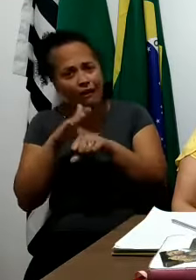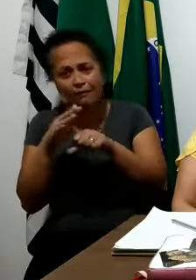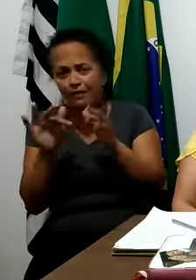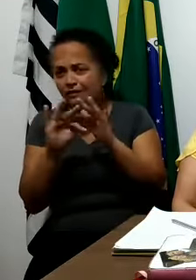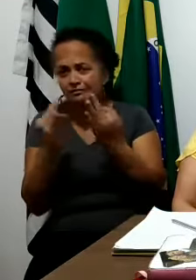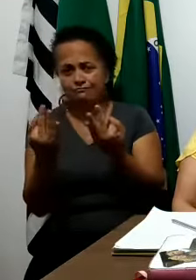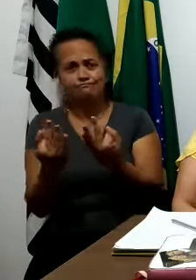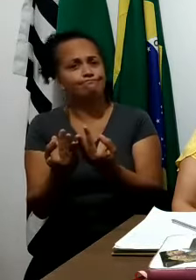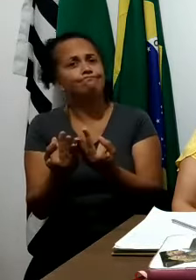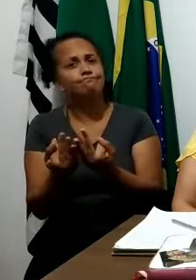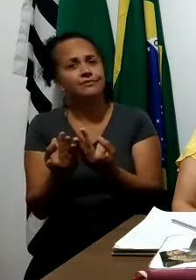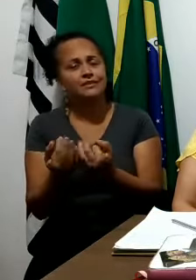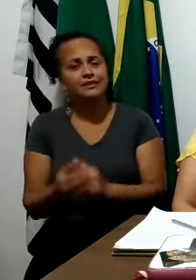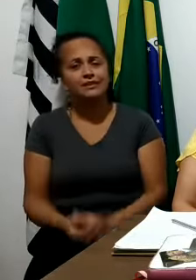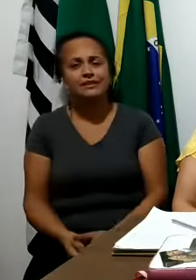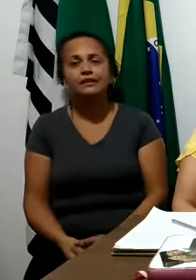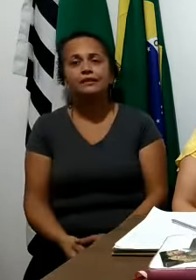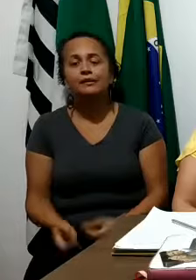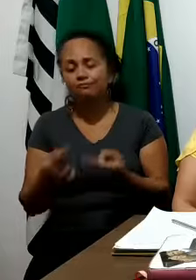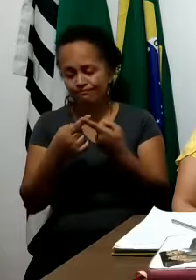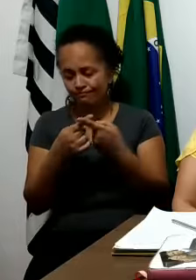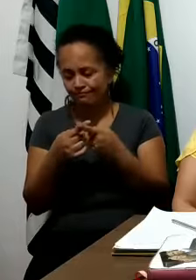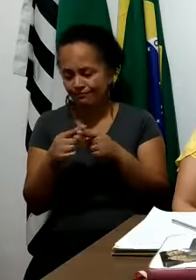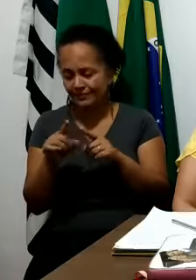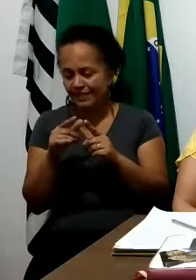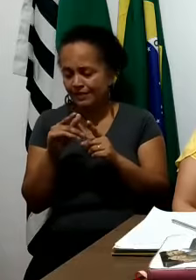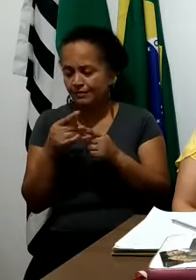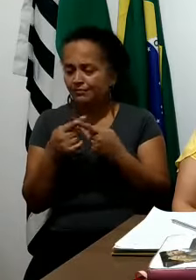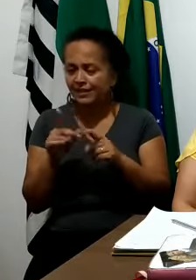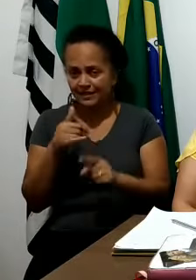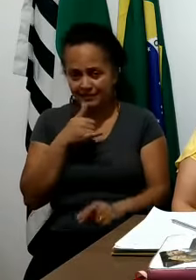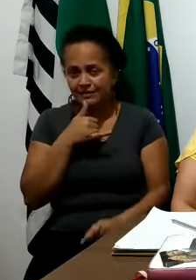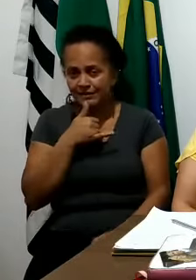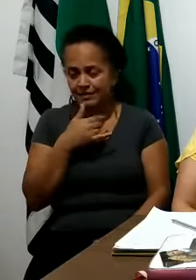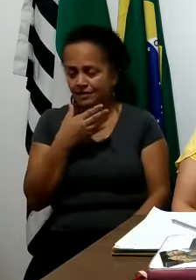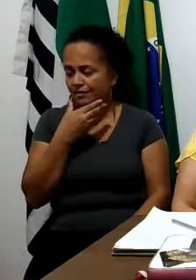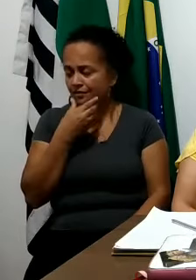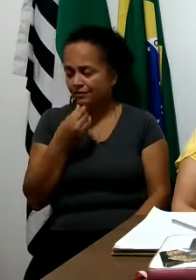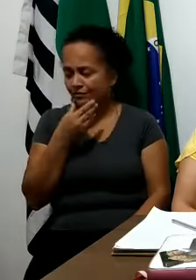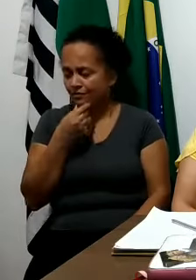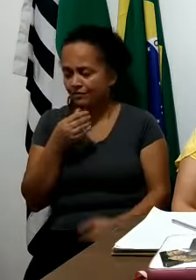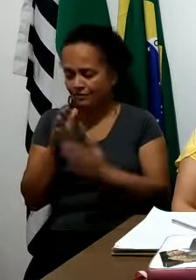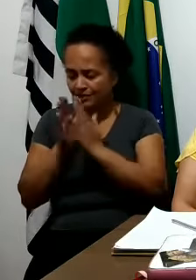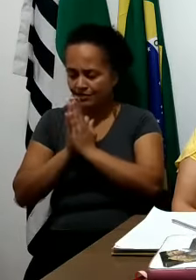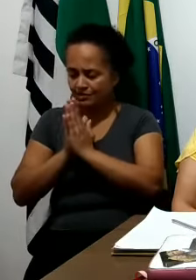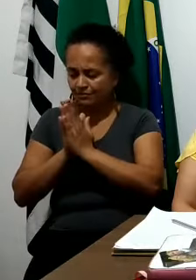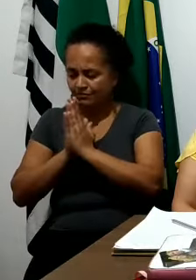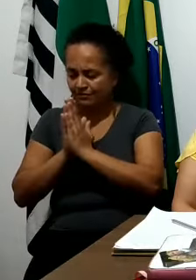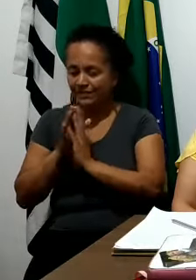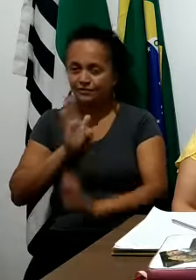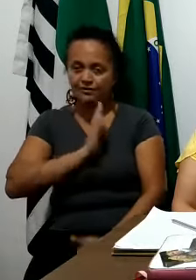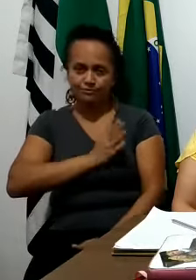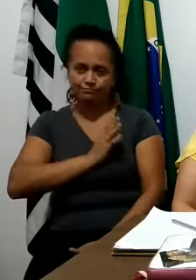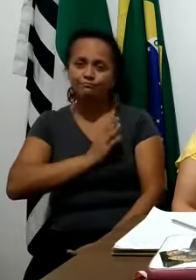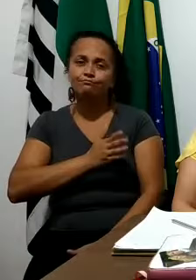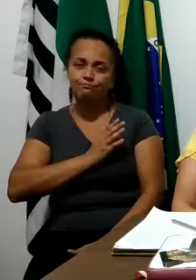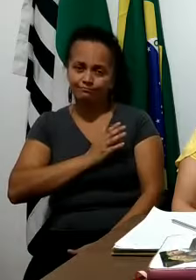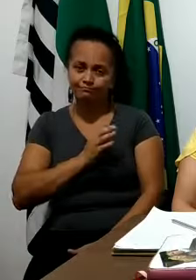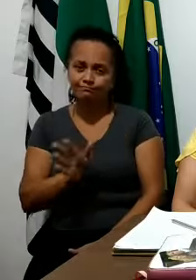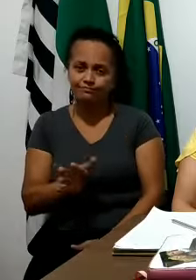precisou utilizar o que estava depositado no coração dele, né? É por isso que nós lemos a palavra ali em Deuteronômio 6,